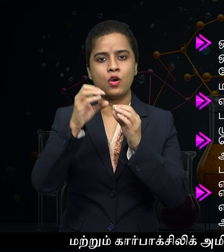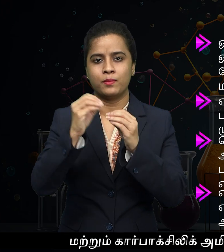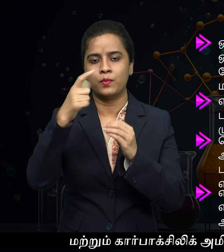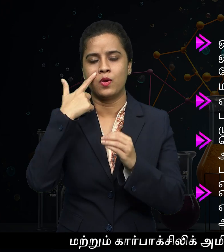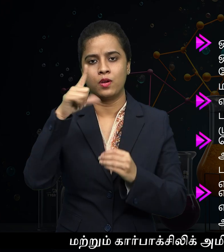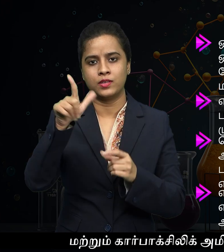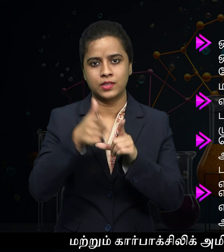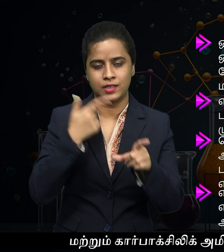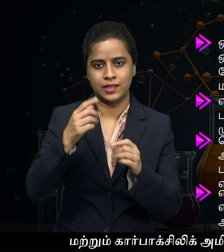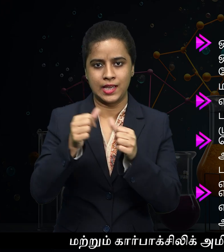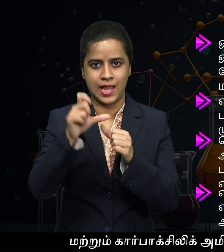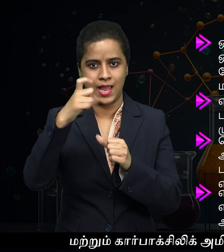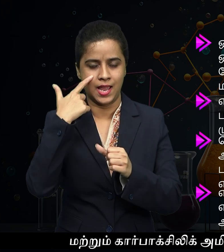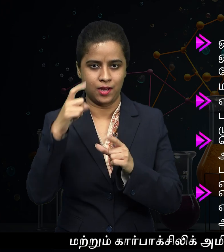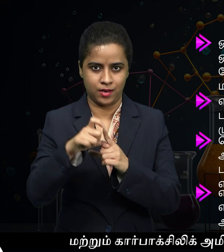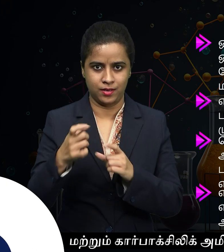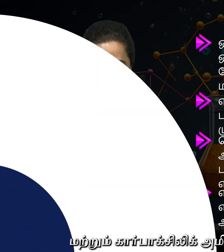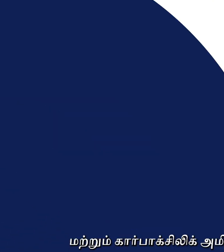சொந்தமானது.